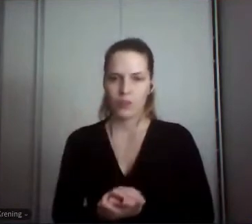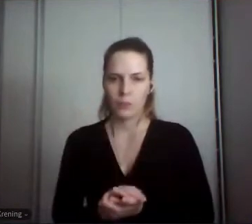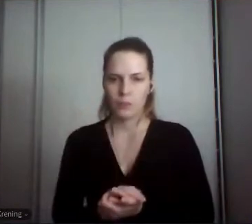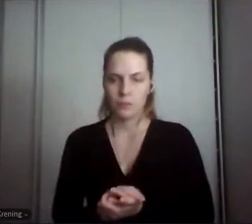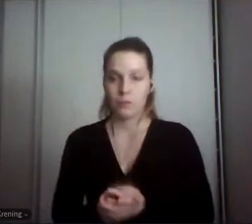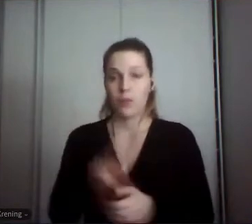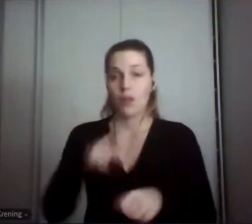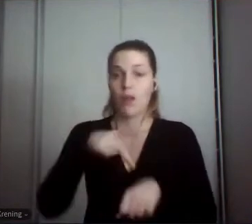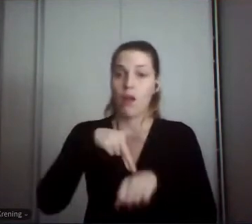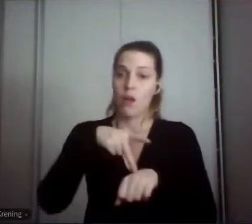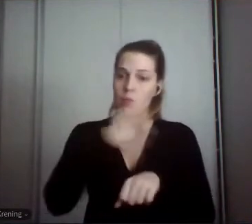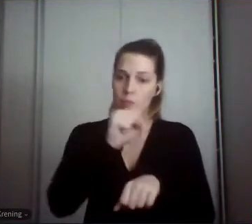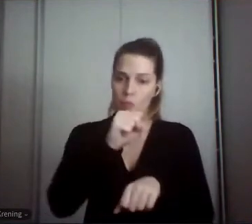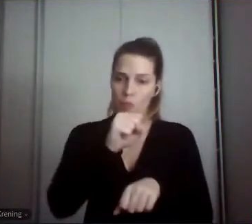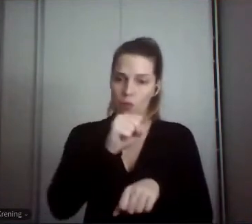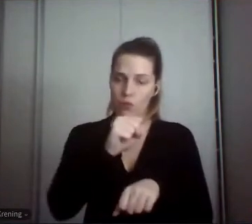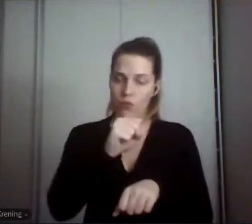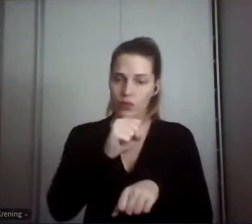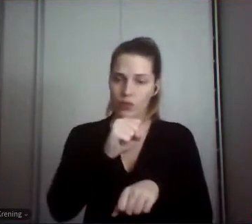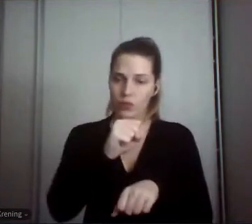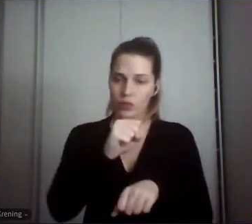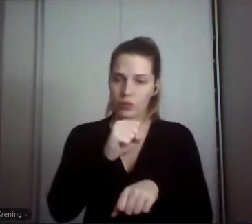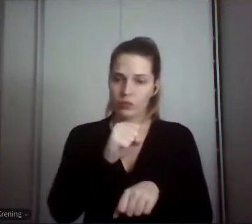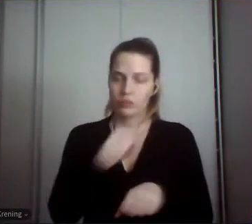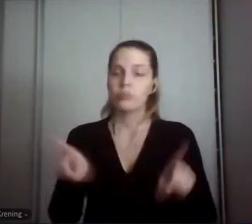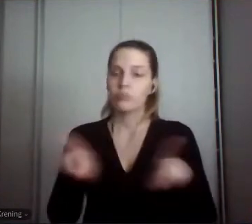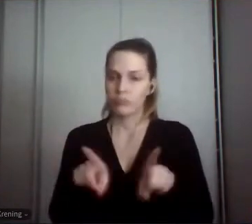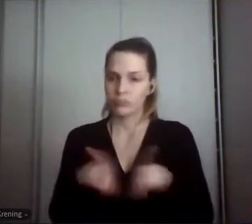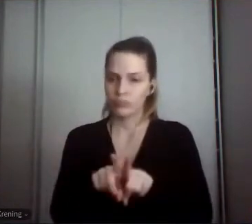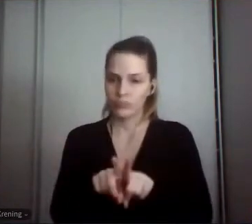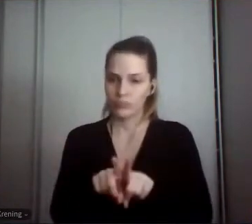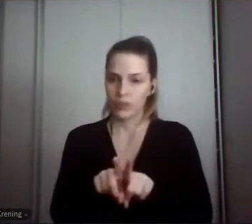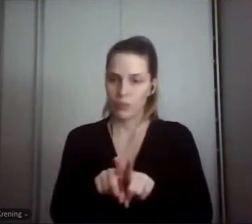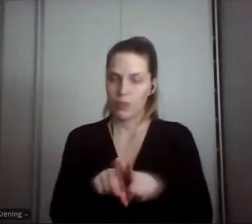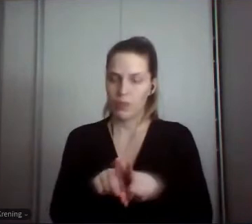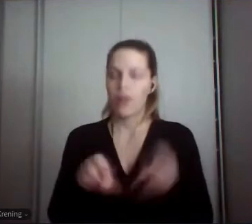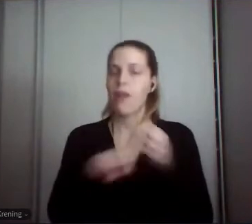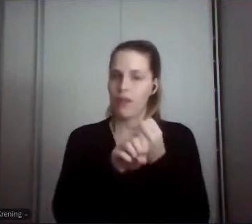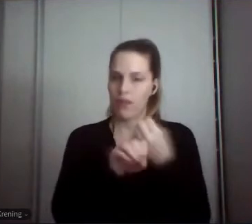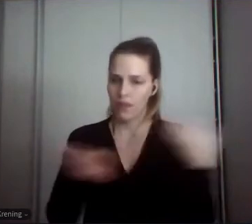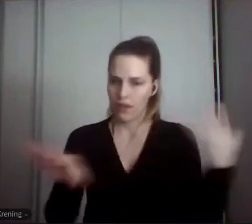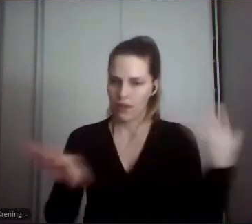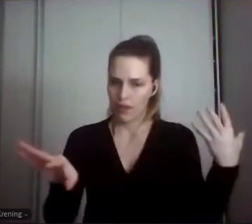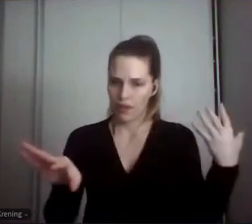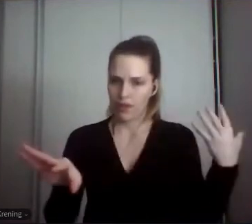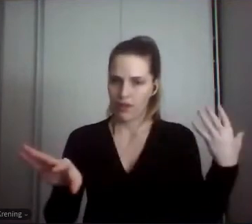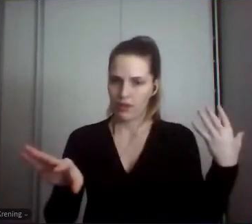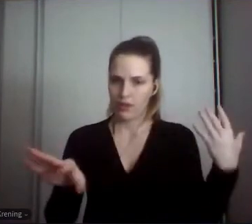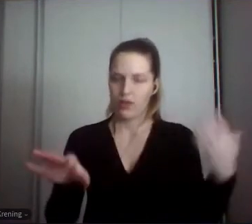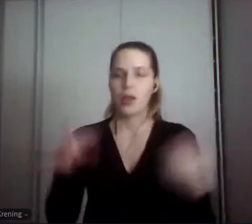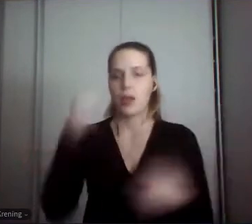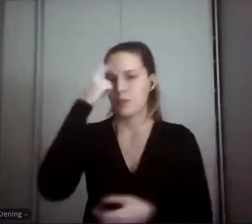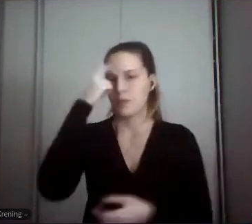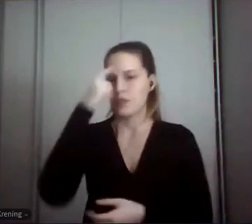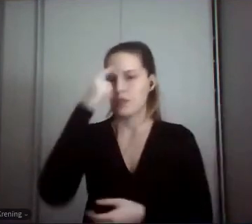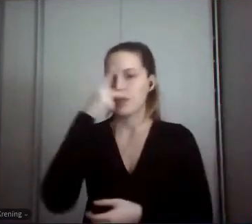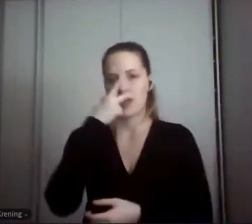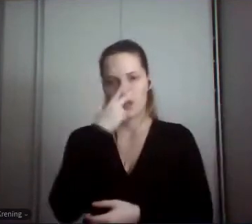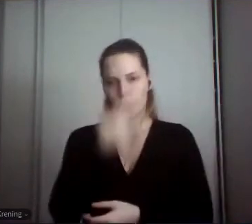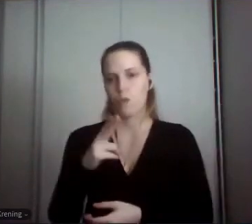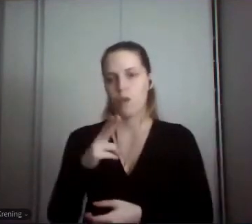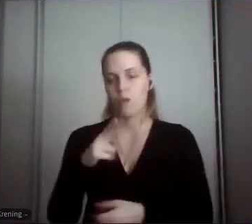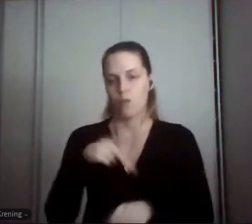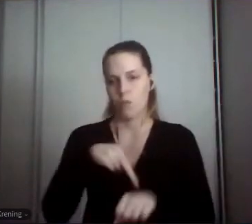pós-graduação, Eugênia, também vai ser via EAD, né? Está se pensando da mesma forma. A pós-graduação, em